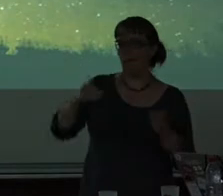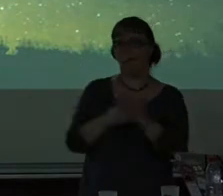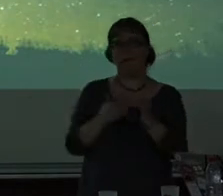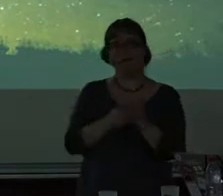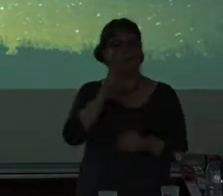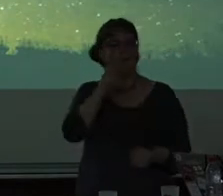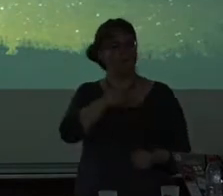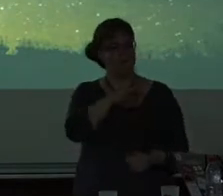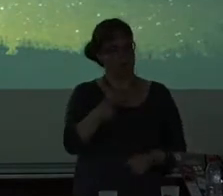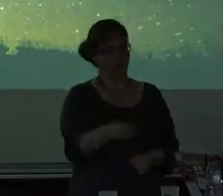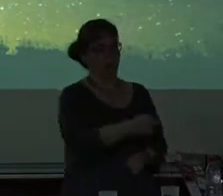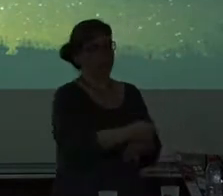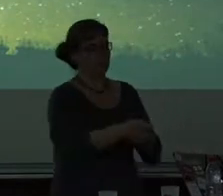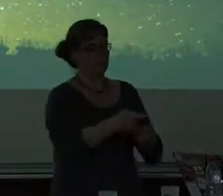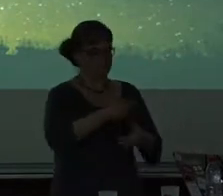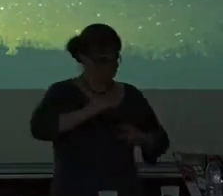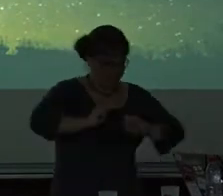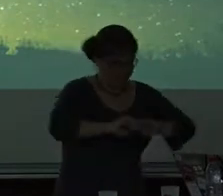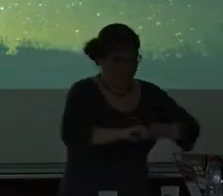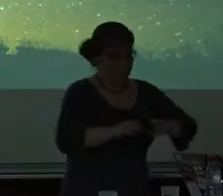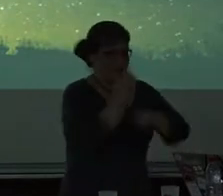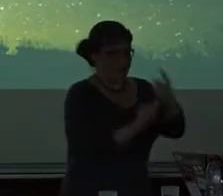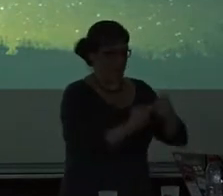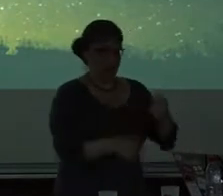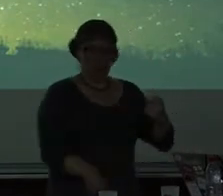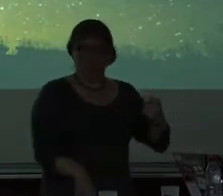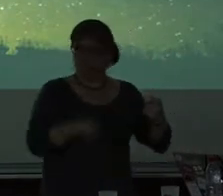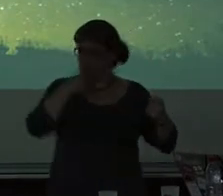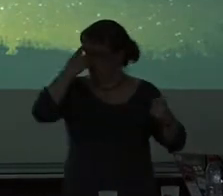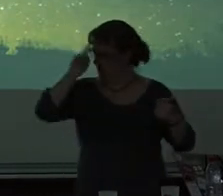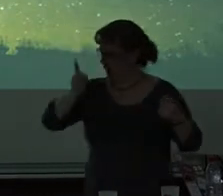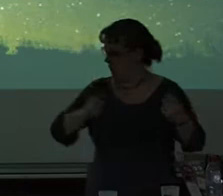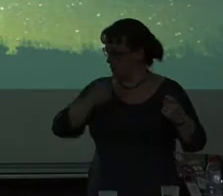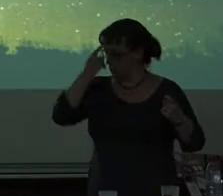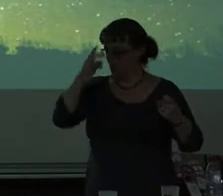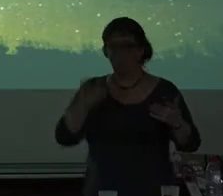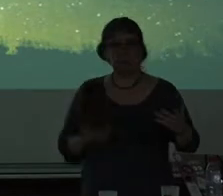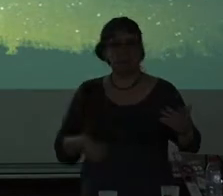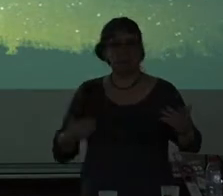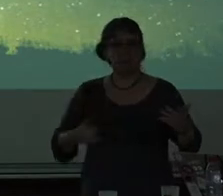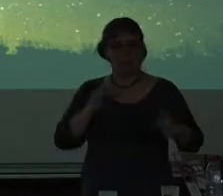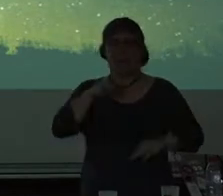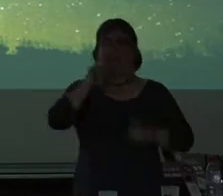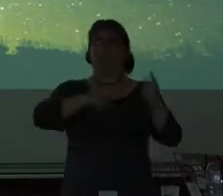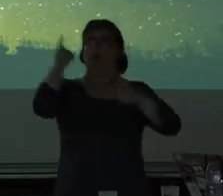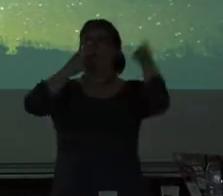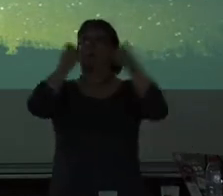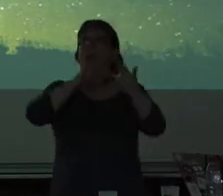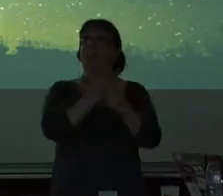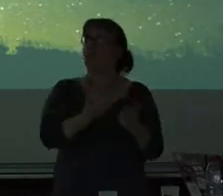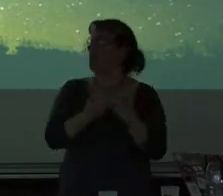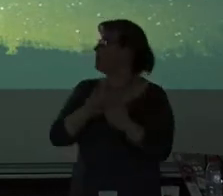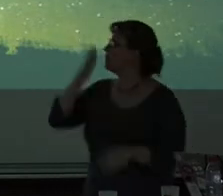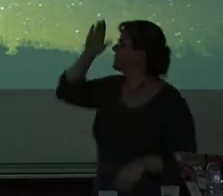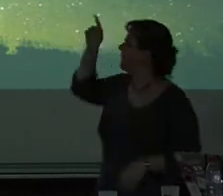élèves ou vos stagiaires vont vous poser des questions auxquelles vous n'auriez jamais pensé. Exemple, pourquoi on doit lancer un serveur quand